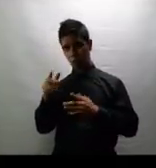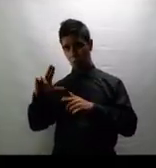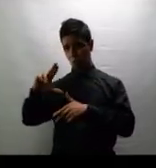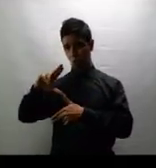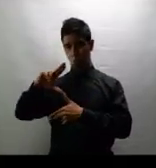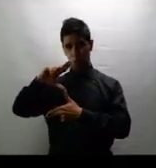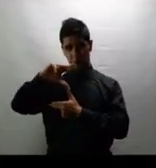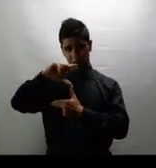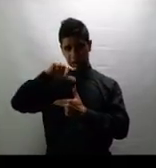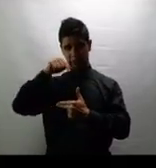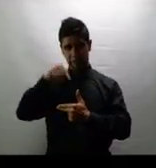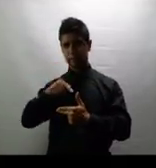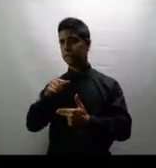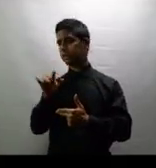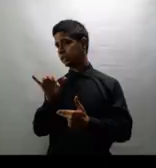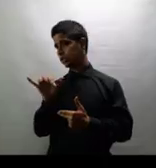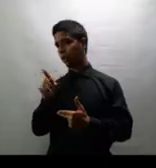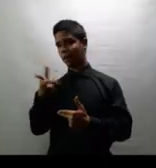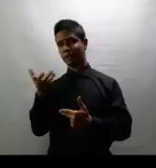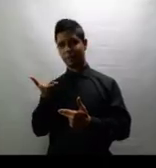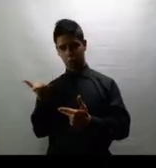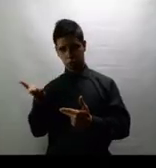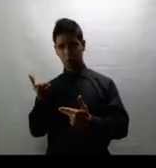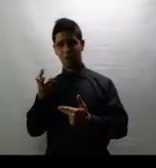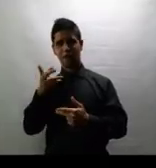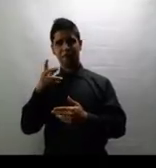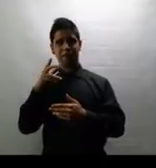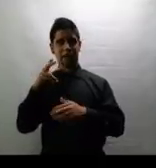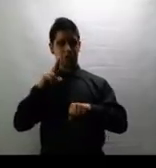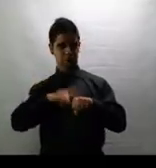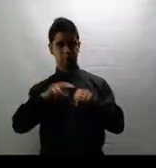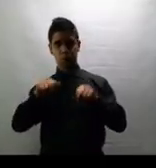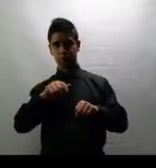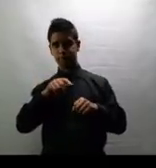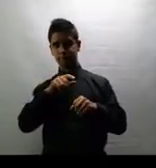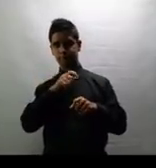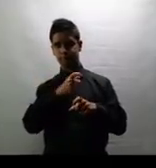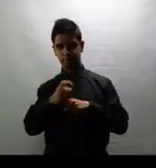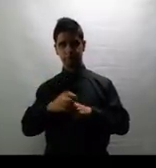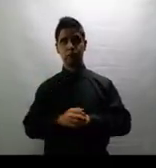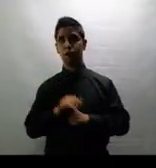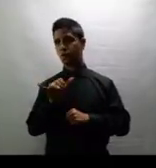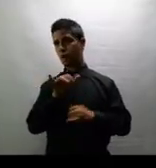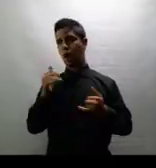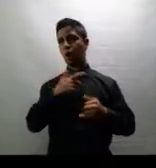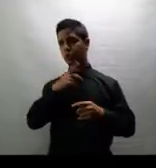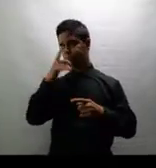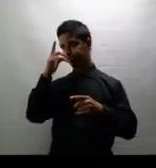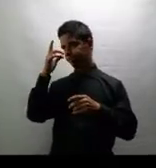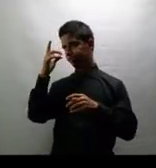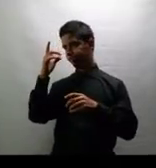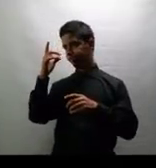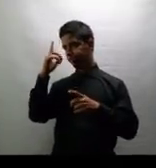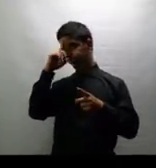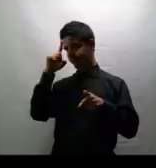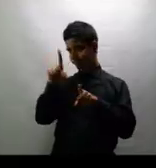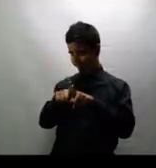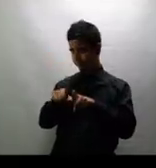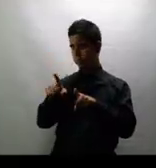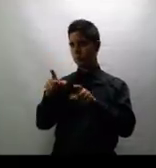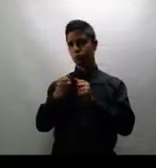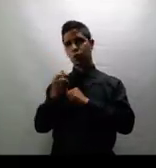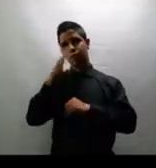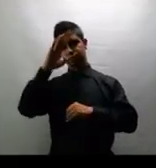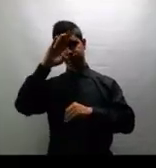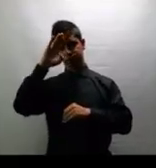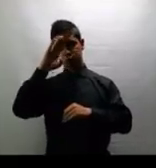puestos de toda la naturaleza pueden hacer y razón de más para tener empatía con nuestros hermanos con con